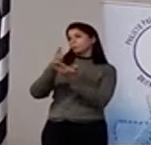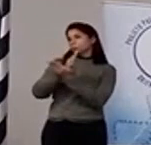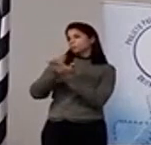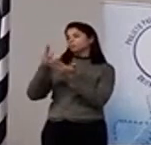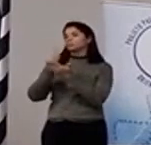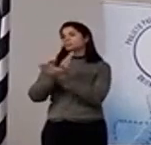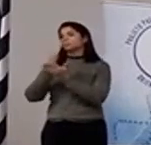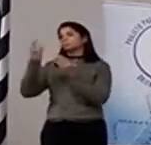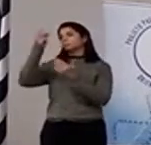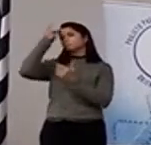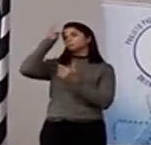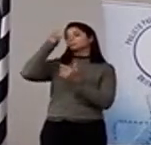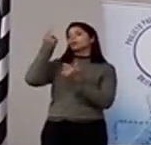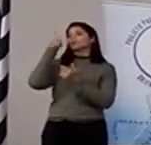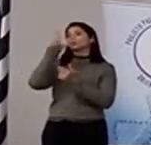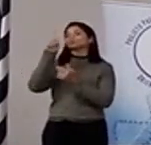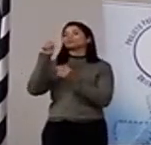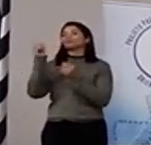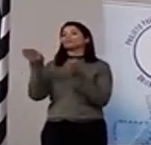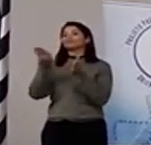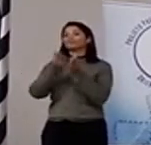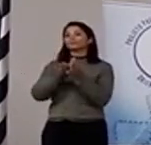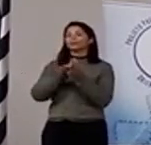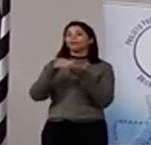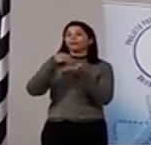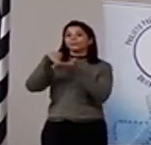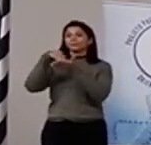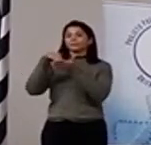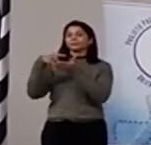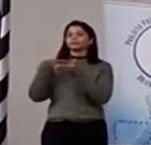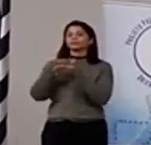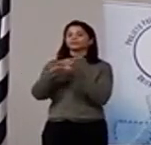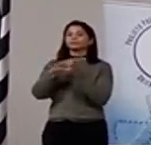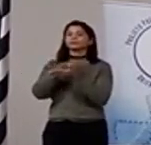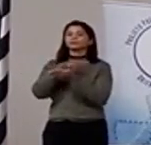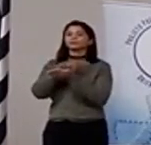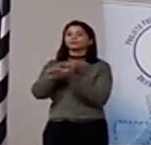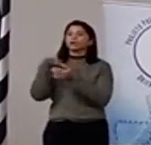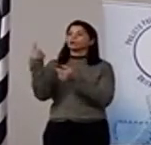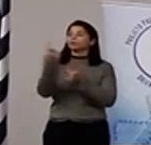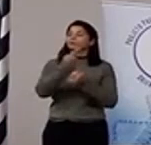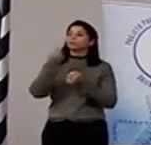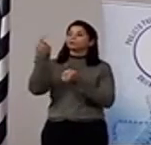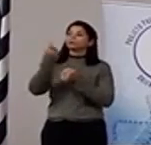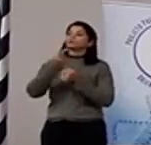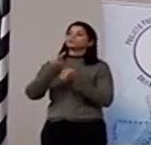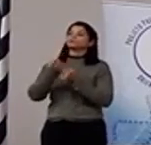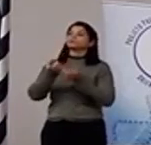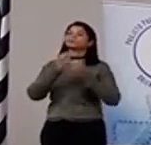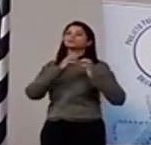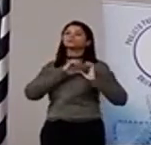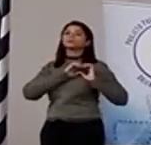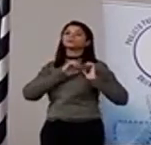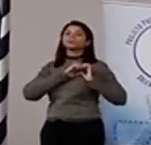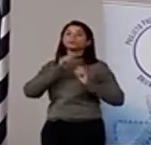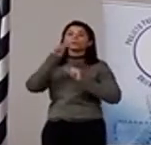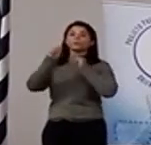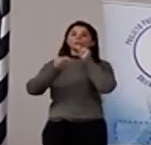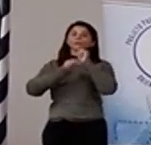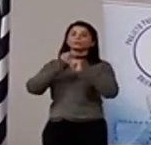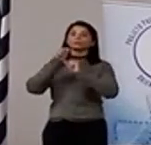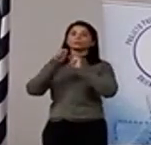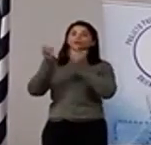chegam via Secretaria de Saúde, né, nós fazemos todo esse acolhimento, né, nós fazemos esse acolhimento para